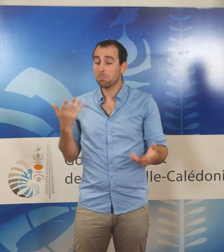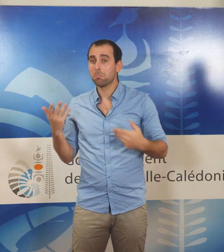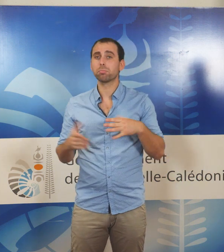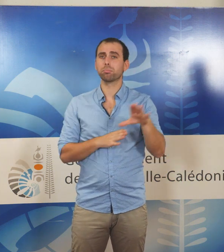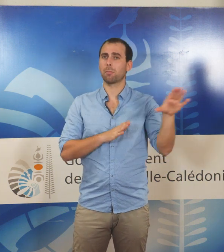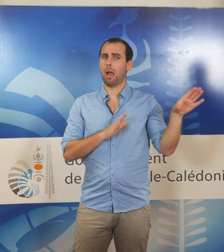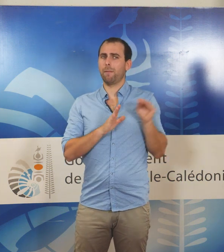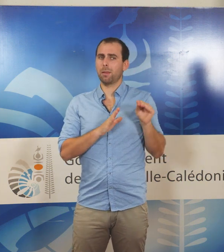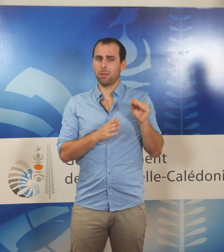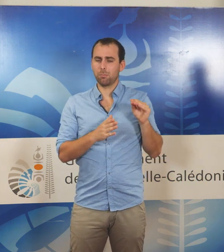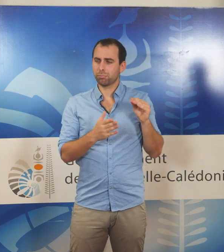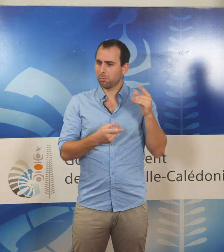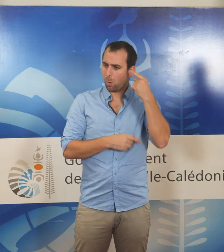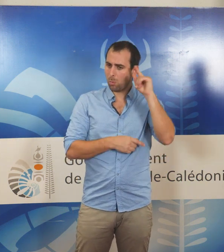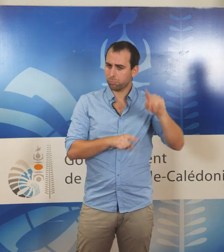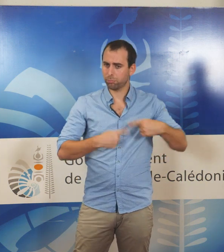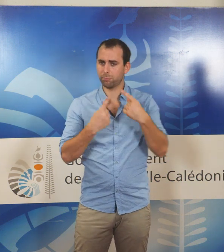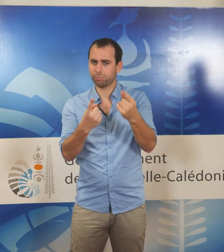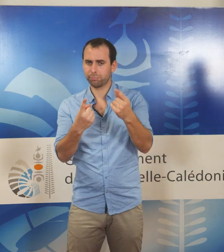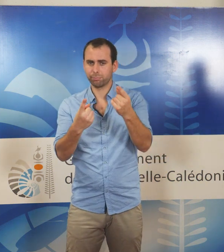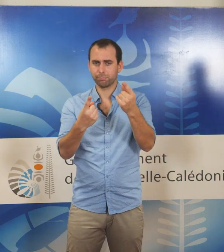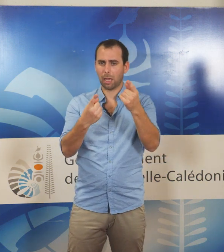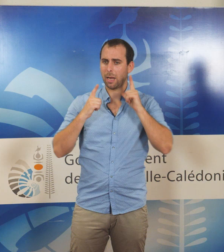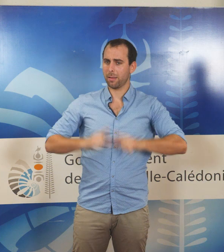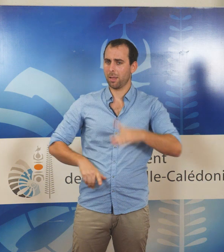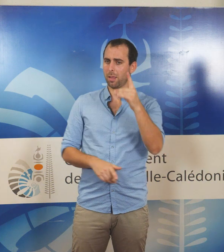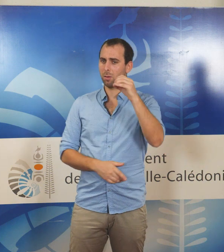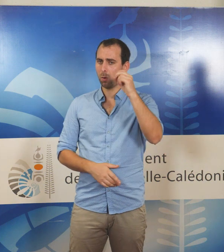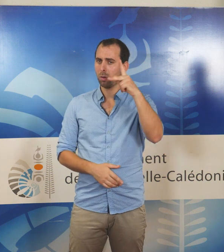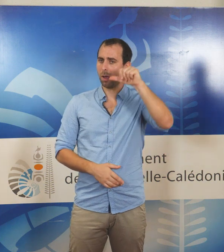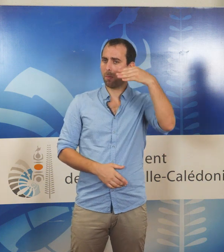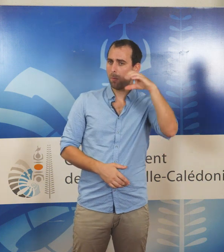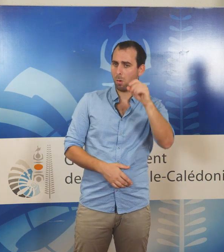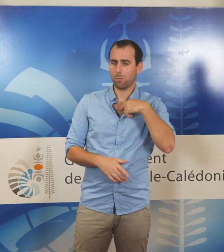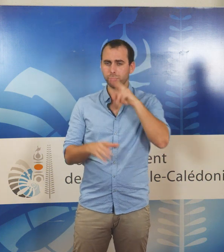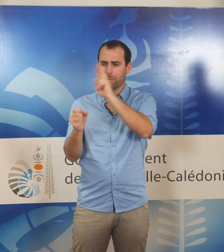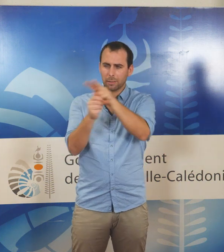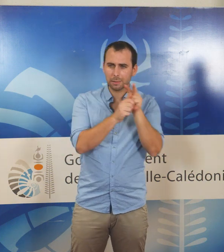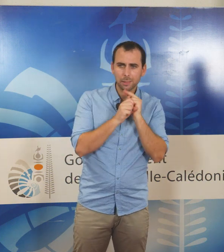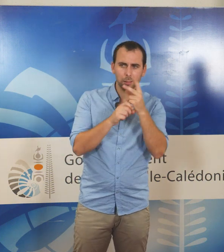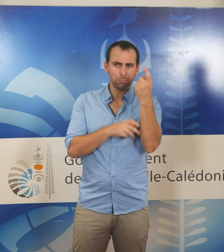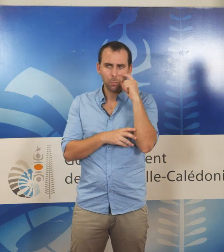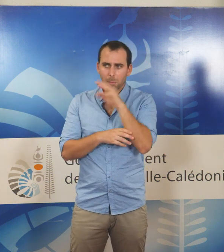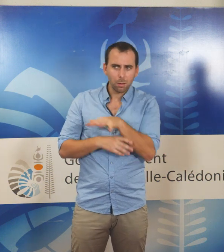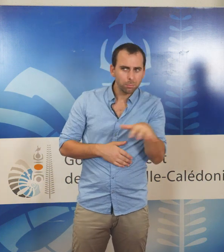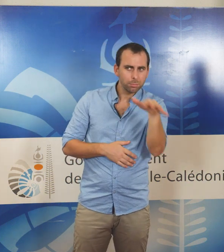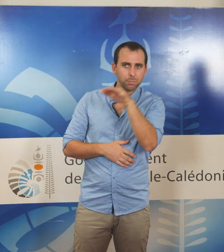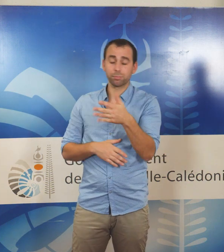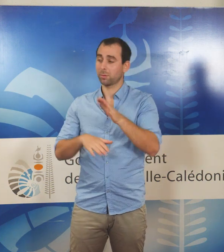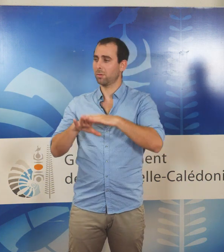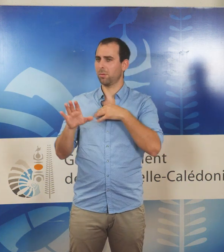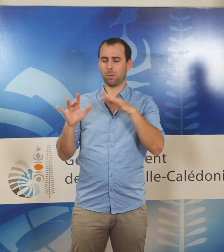pour aller visiter sur place, sur la réalité du lycée d'Okamo, avec le sureffectif qu'il y a. Parce que maintenant, on parle de la